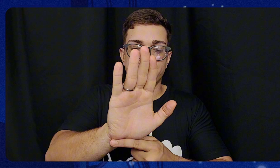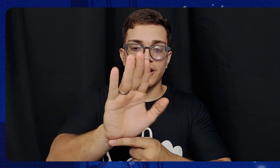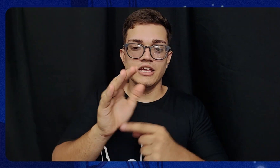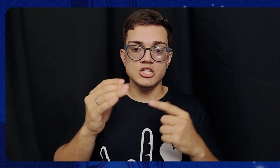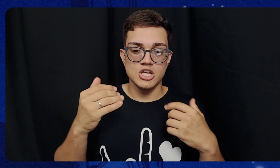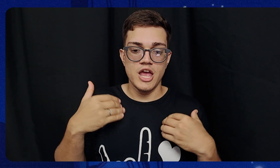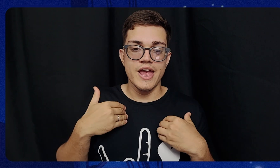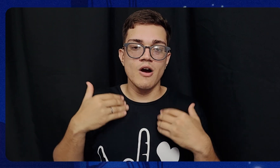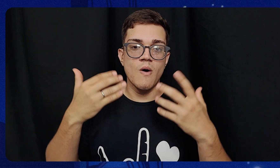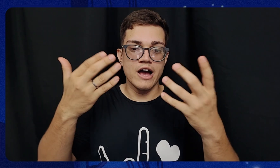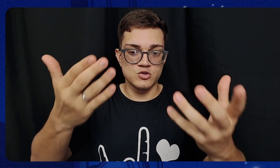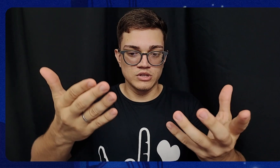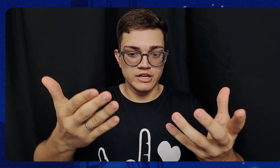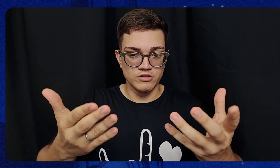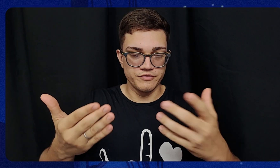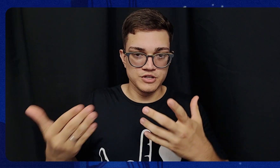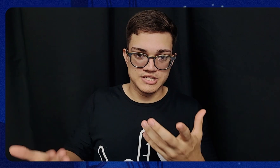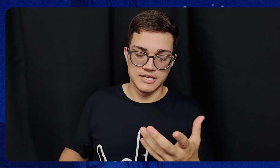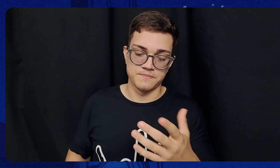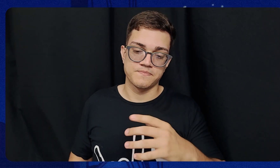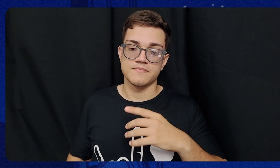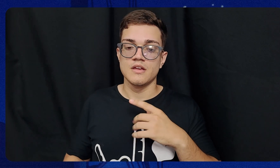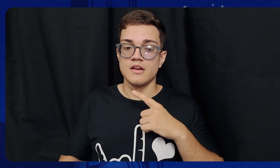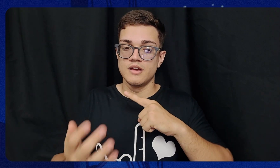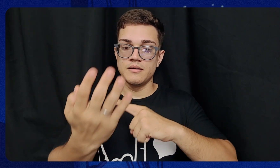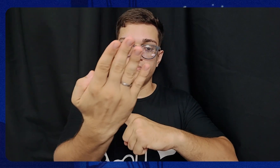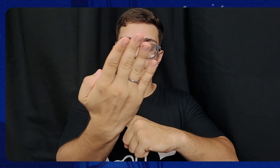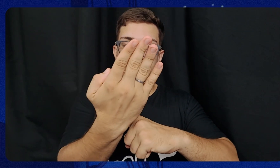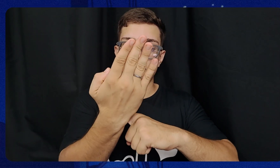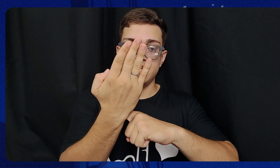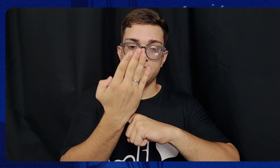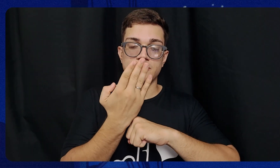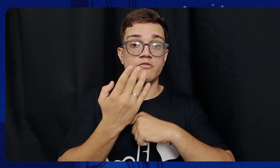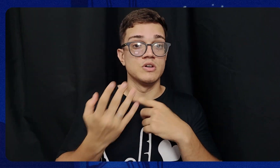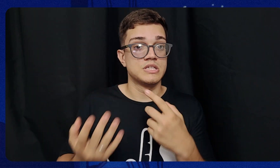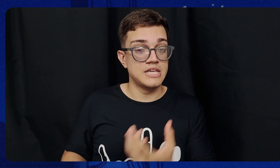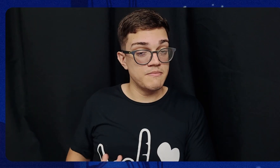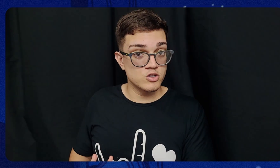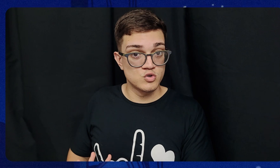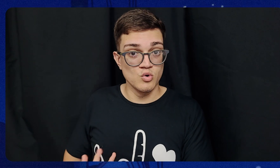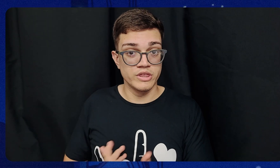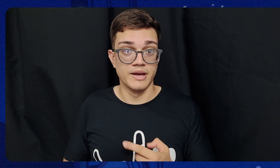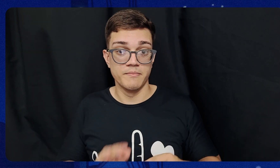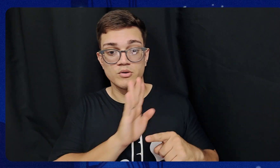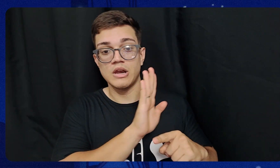Pra frente, eu ajudando você. Pra